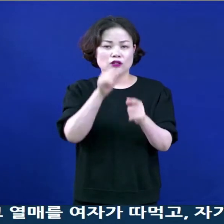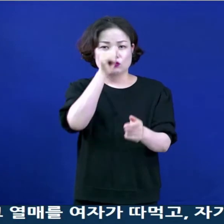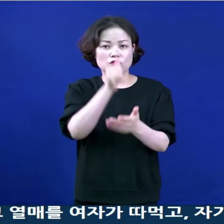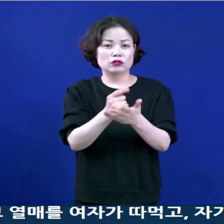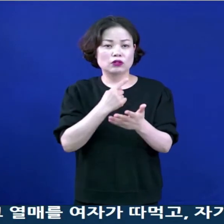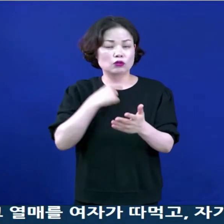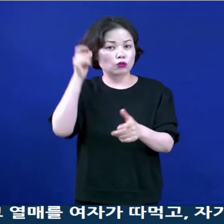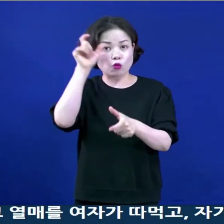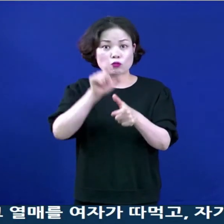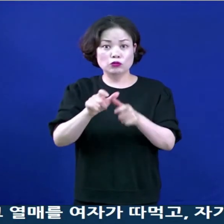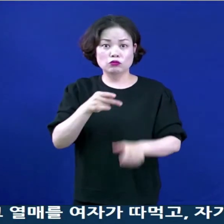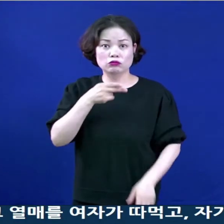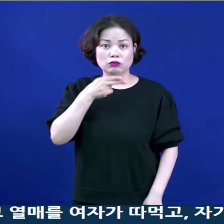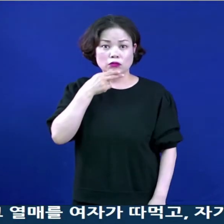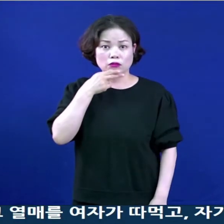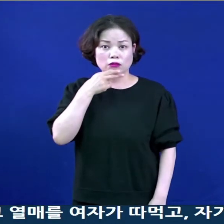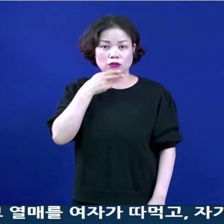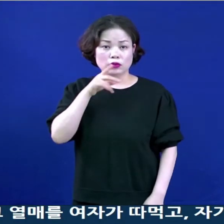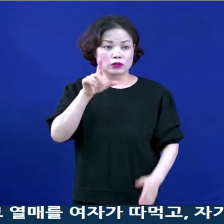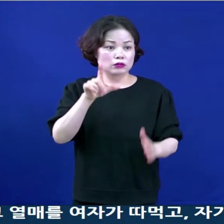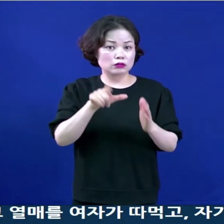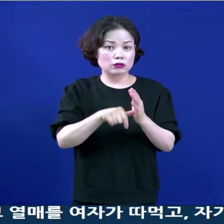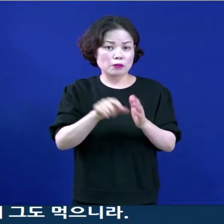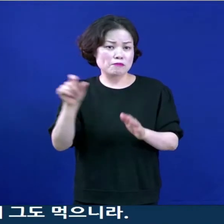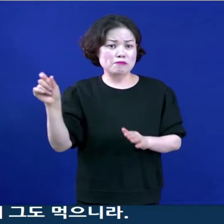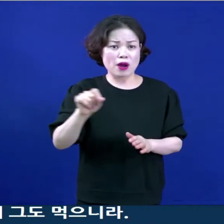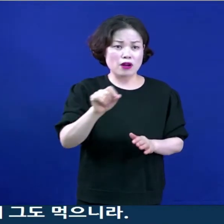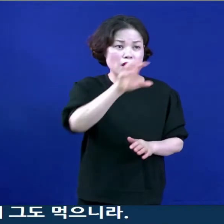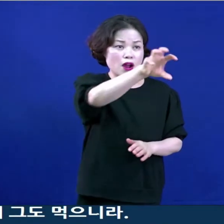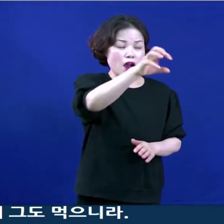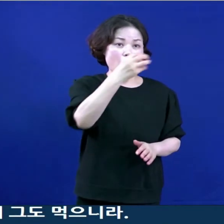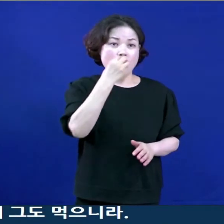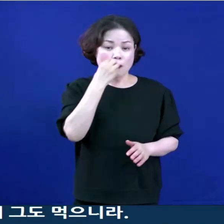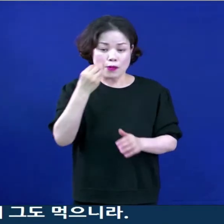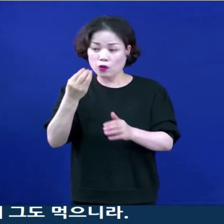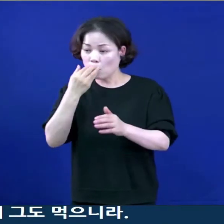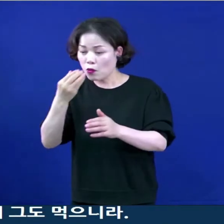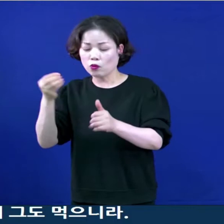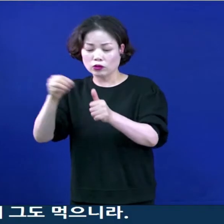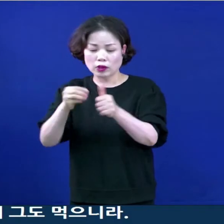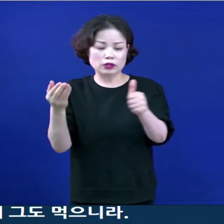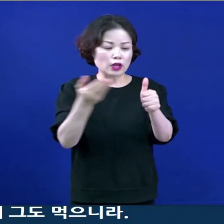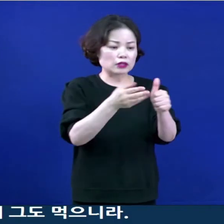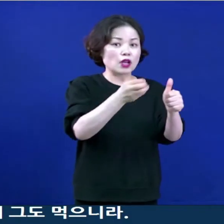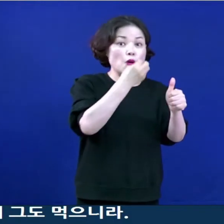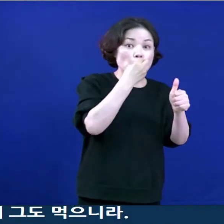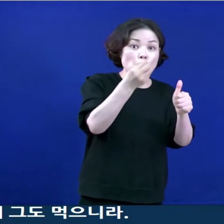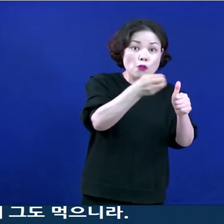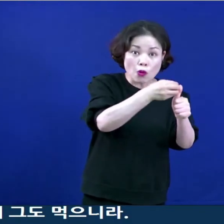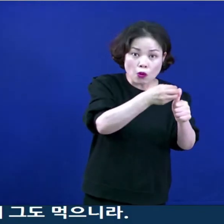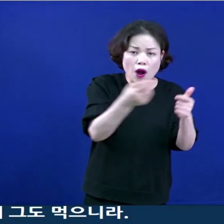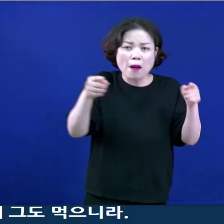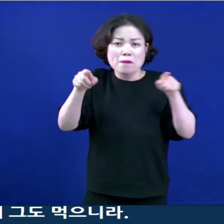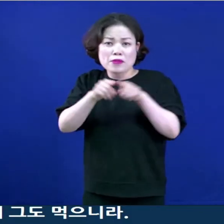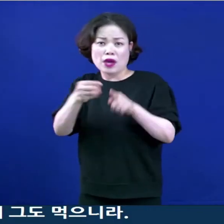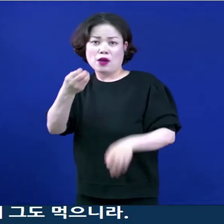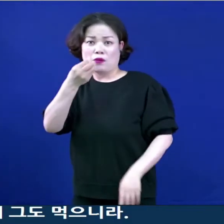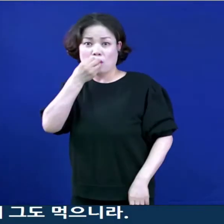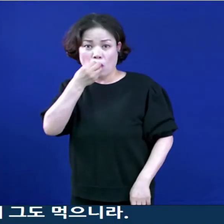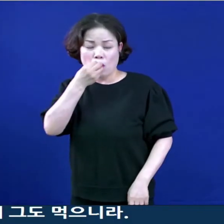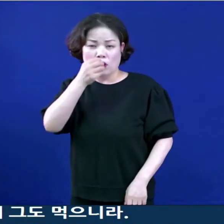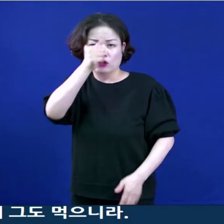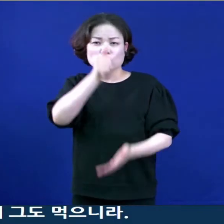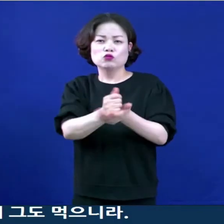고민도 없어요. 시간도 안 걸려요. 따 먹고 주니까 받아 먹어요. 여러분, 이게